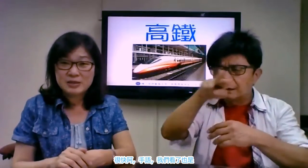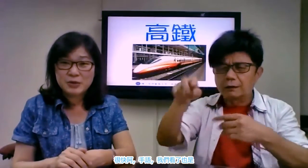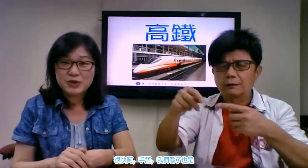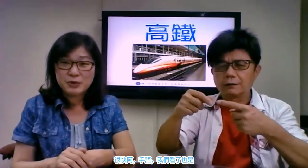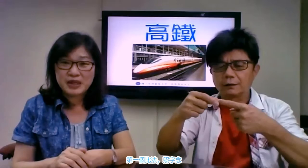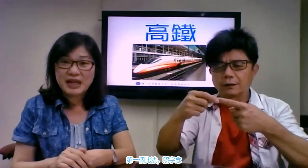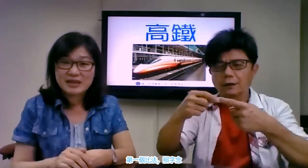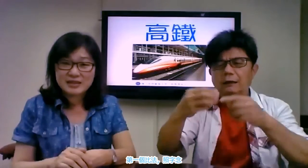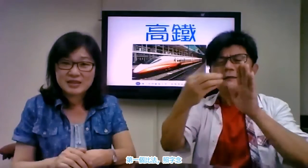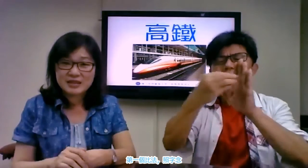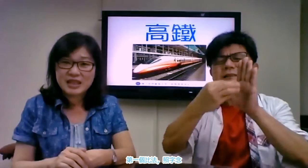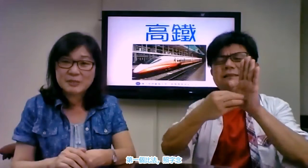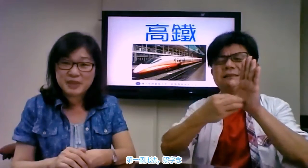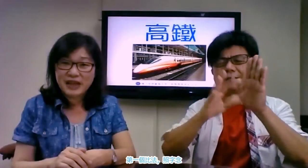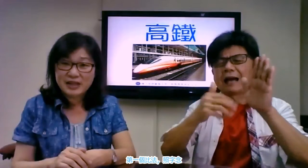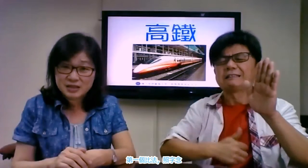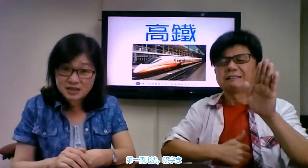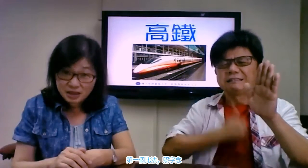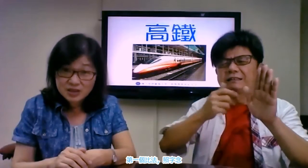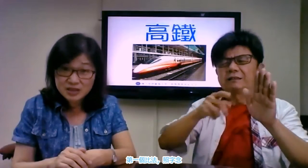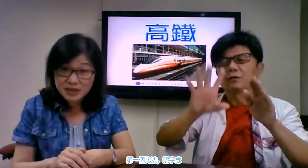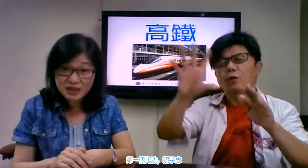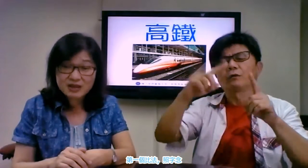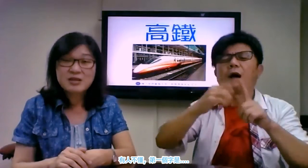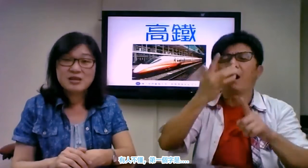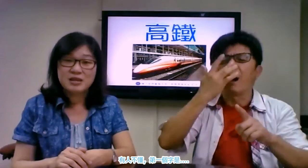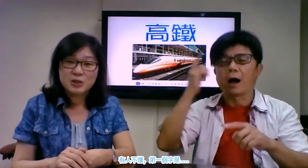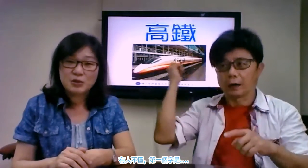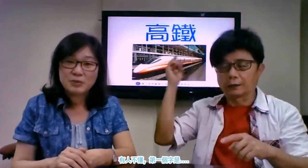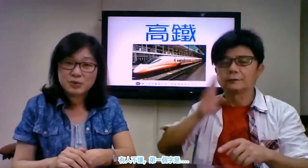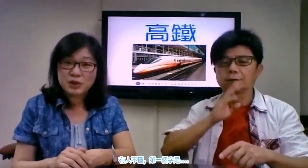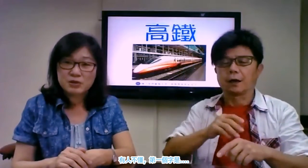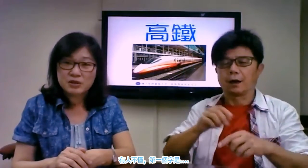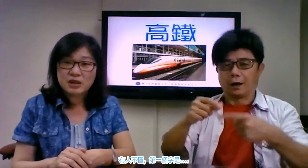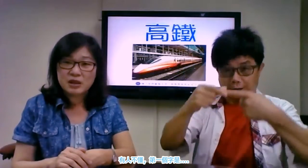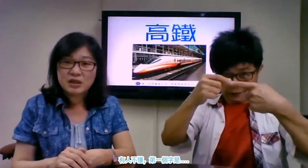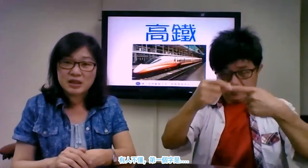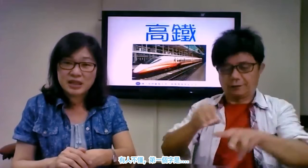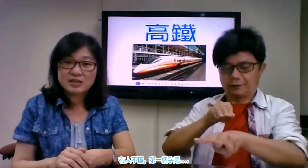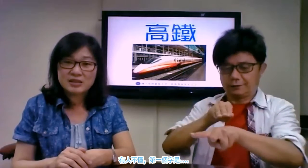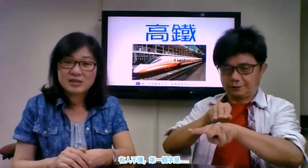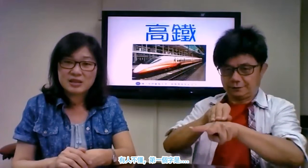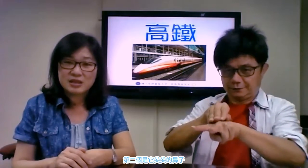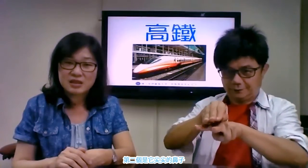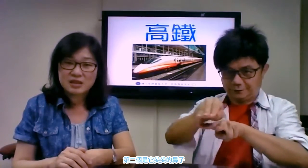手语我们看了也是，第一个笔法照字念哦，有人不懂。第一个字是